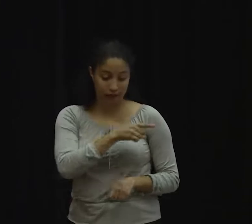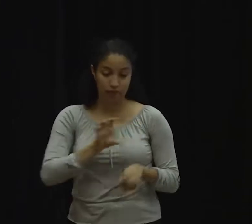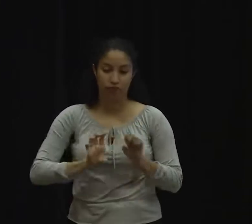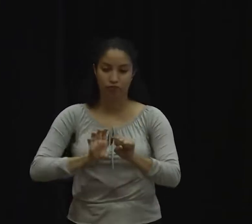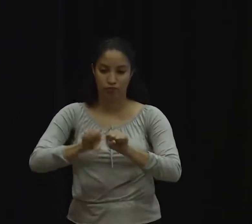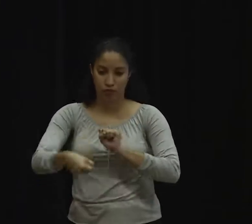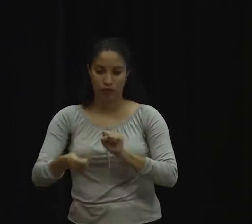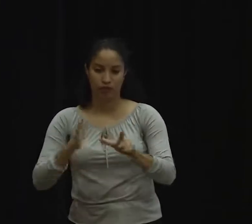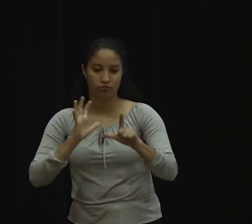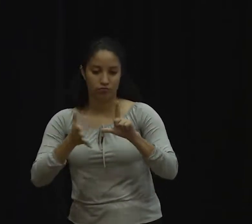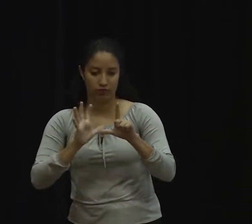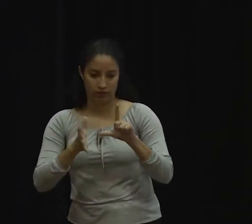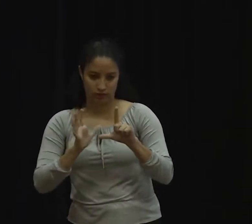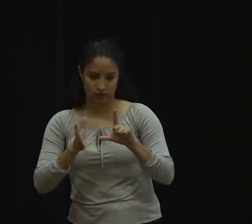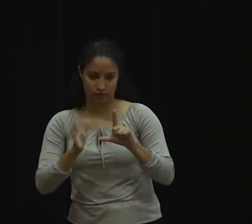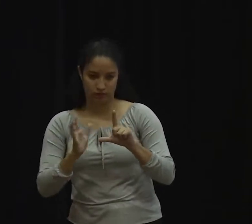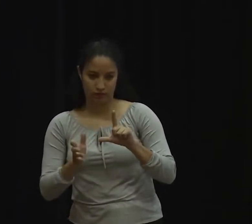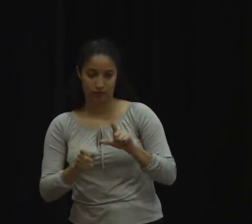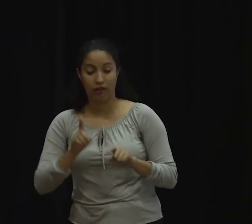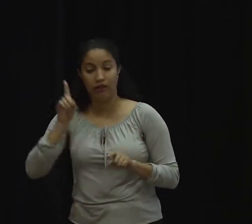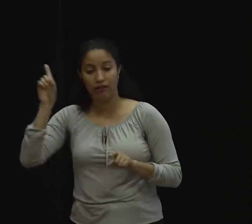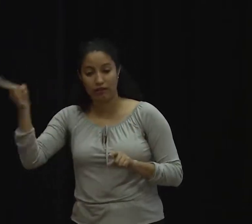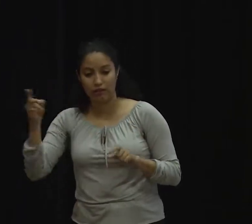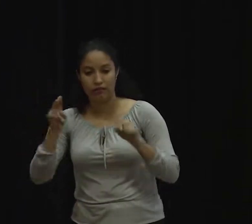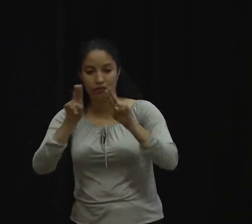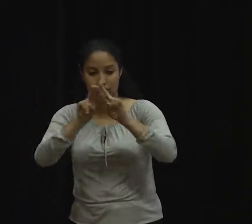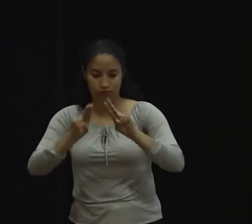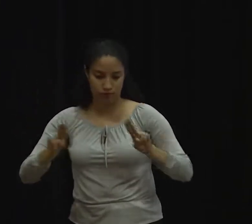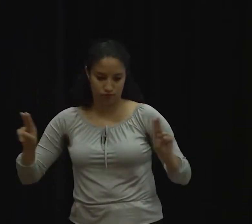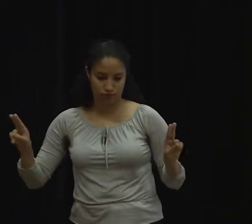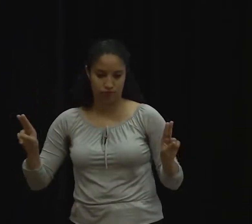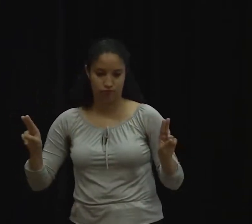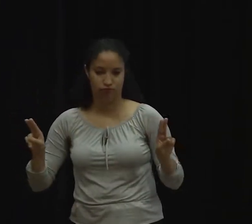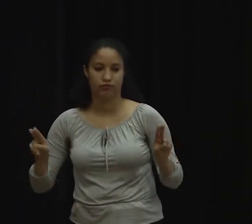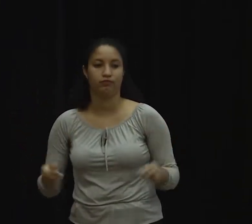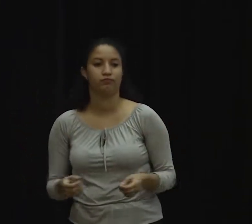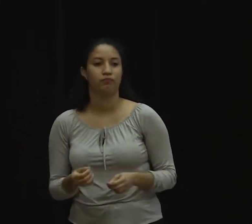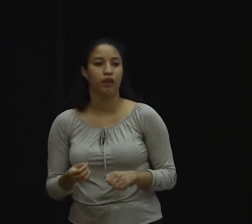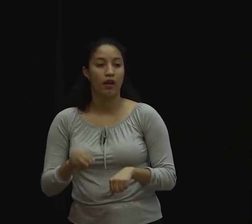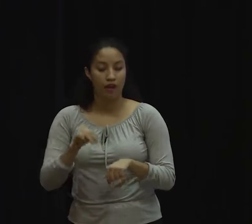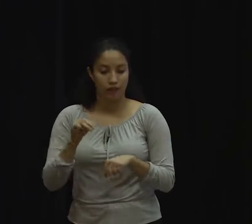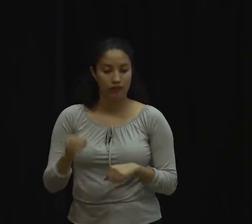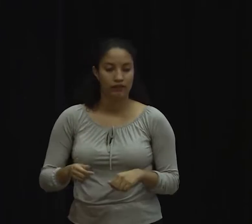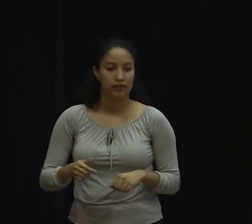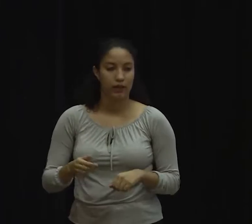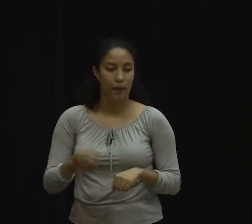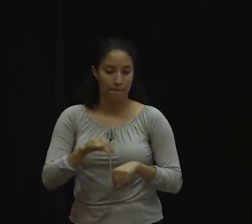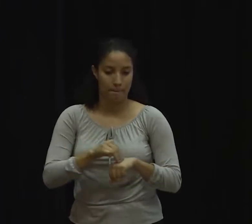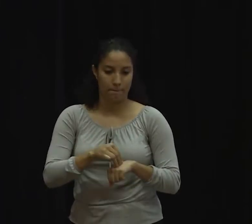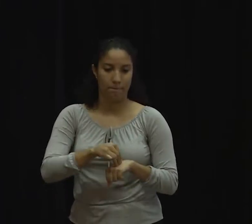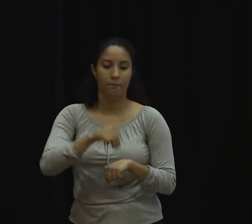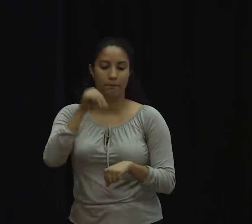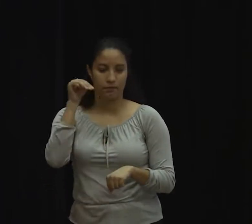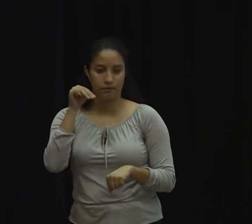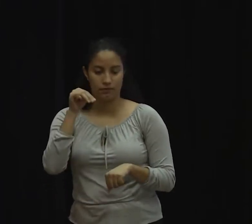O professor Guilherme Nichols é formado em Letras Libras, lá pela UFSC, em Santa Catarina.